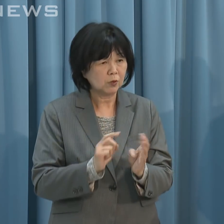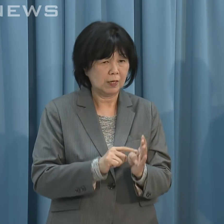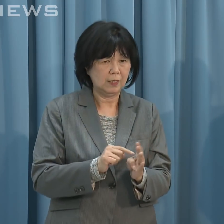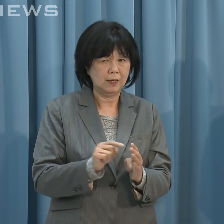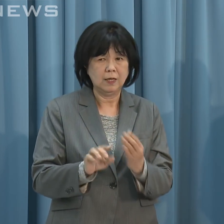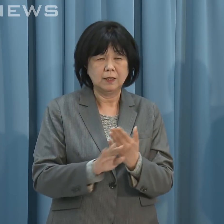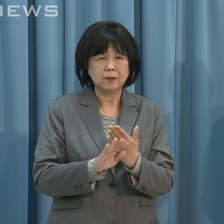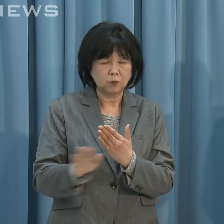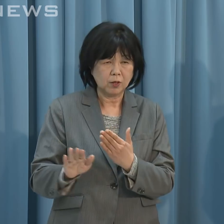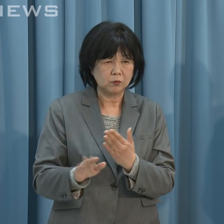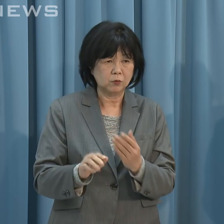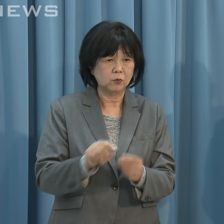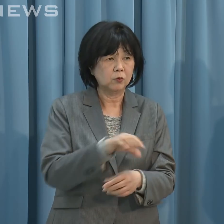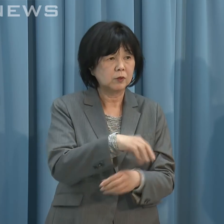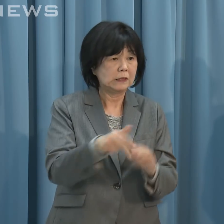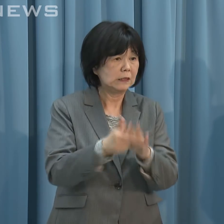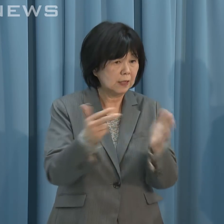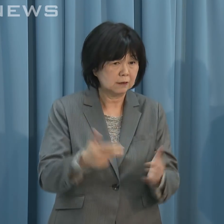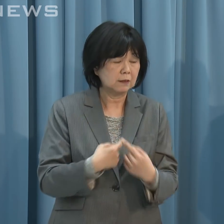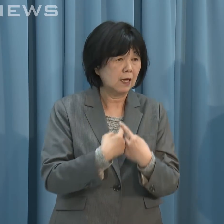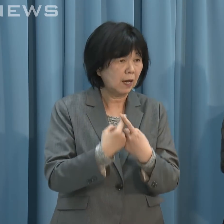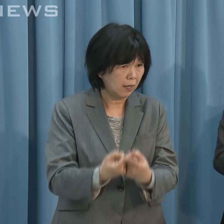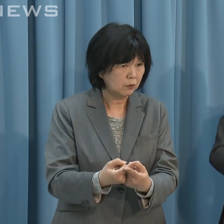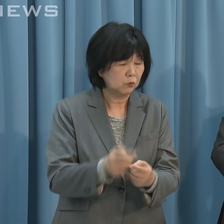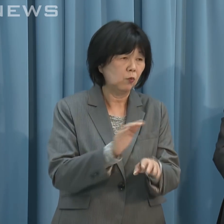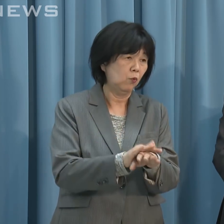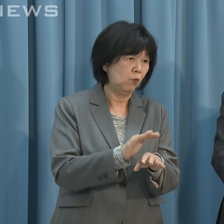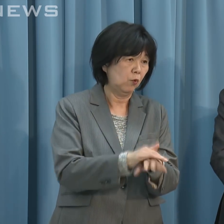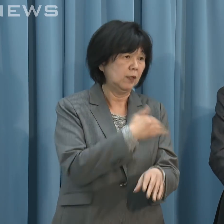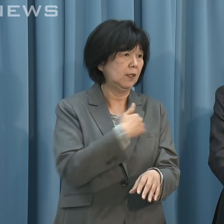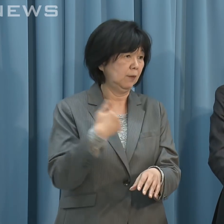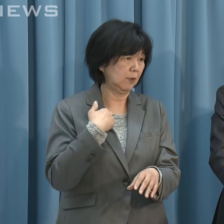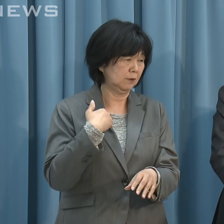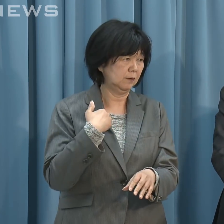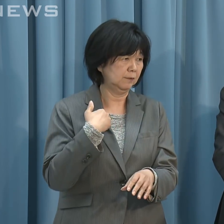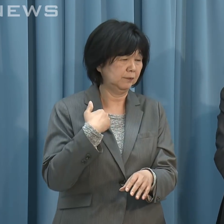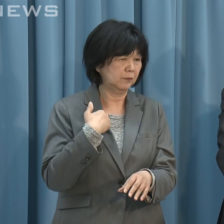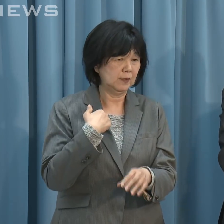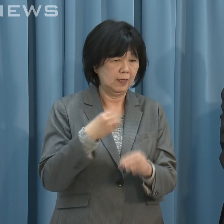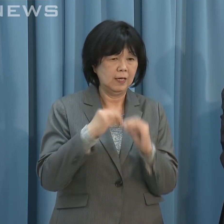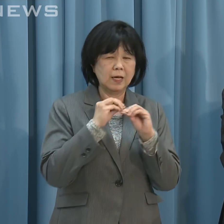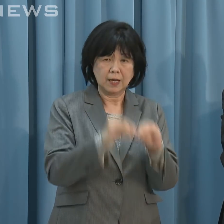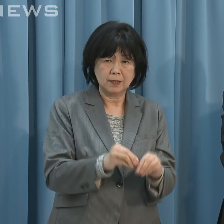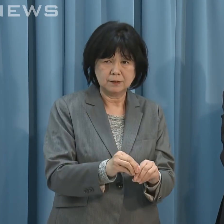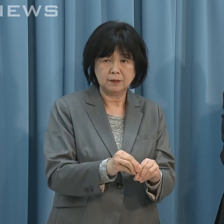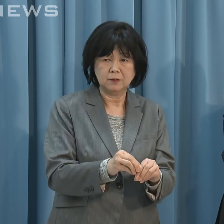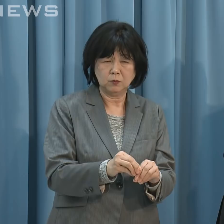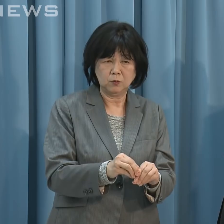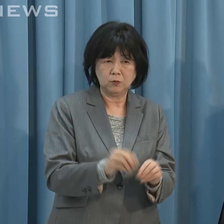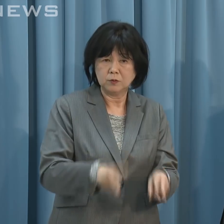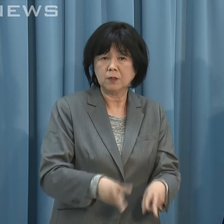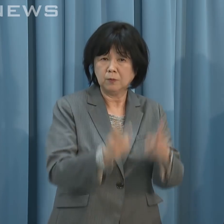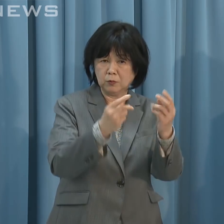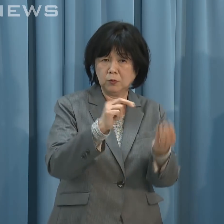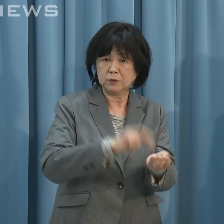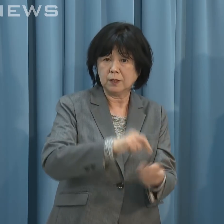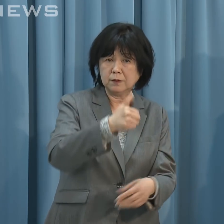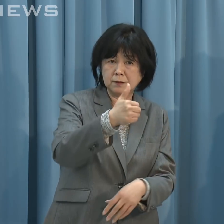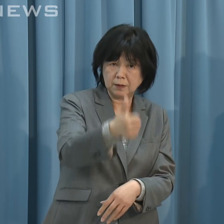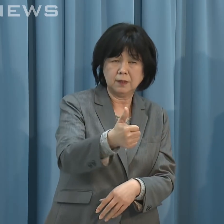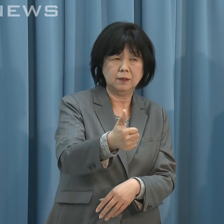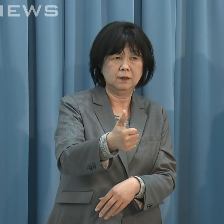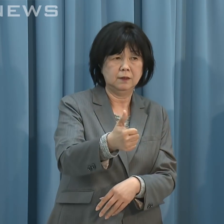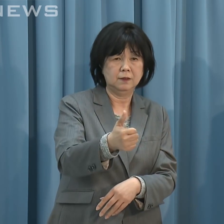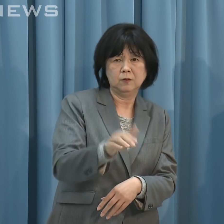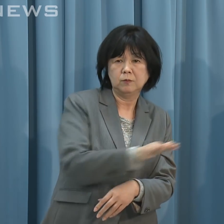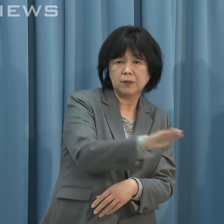能になったわけでございまして、それで感染症の専門の先生方、専門医の